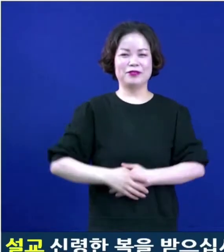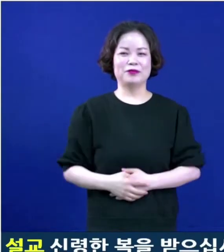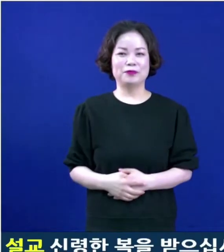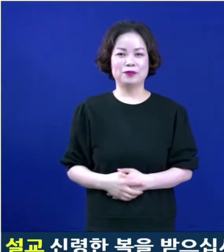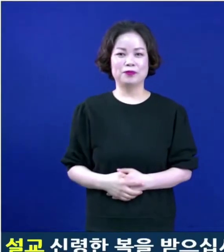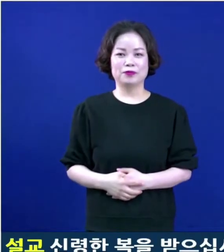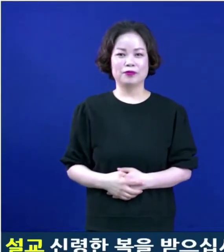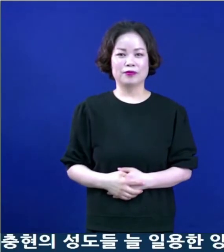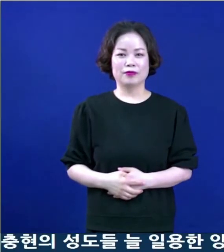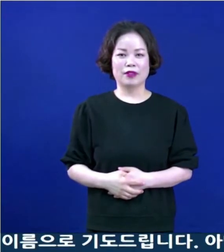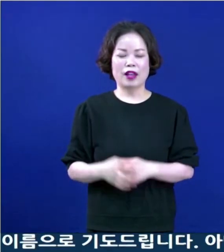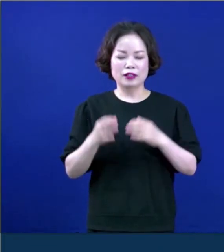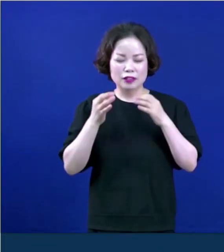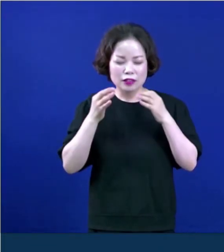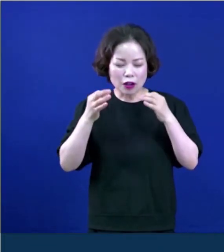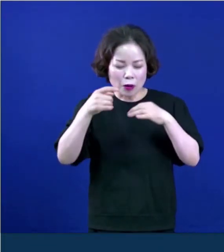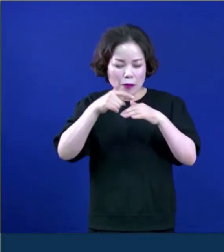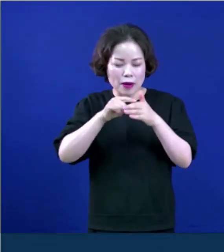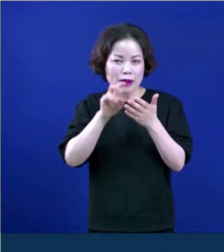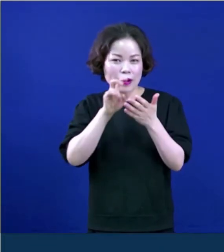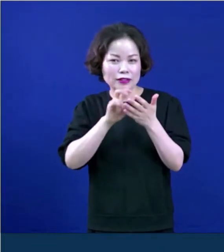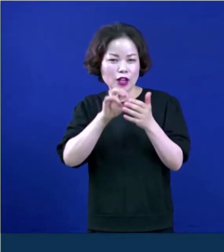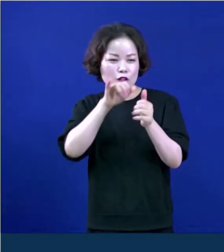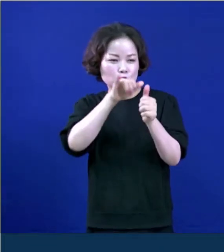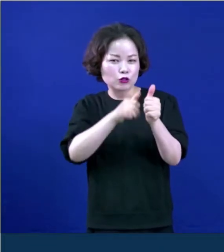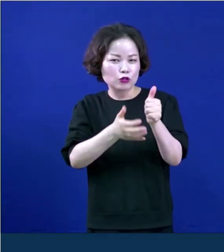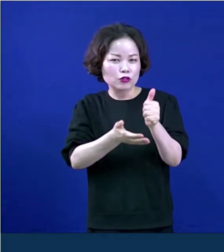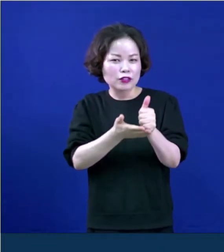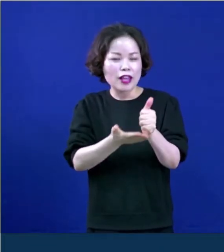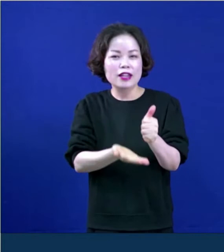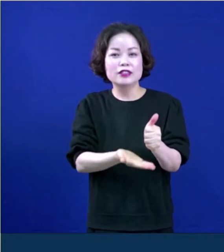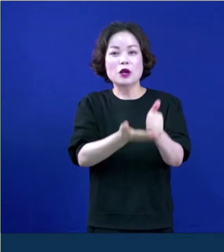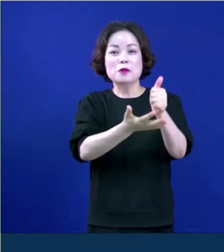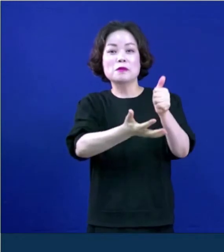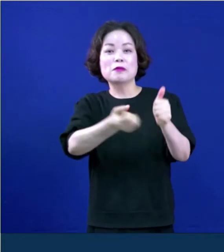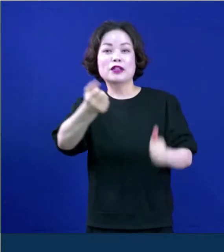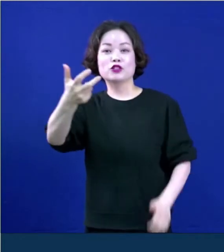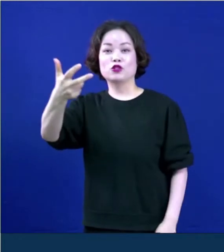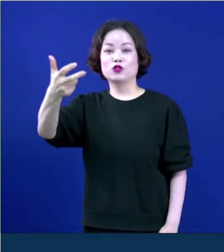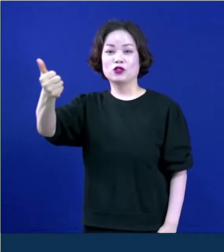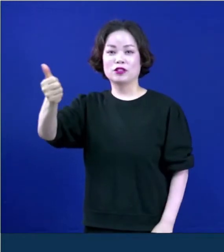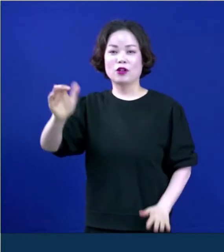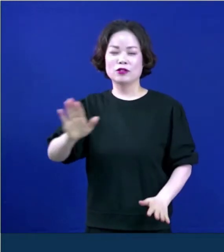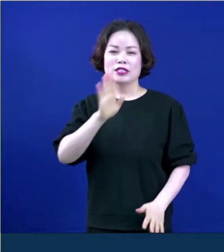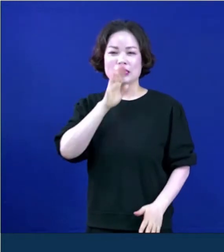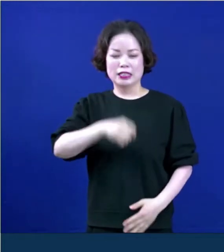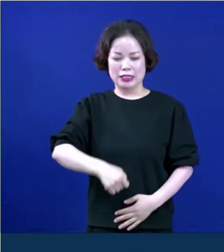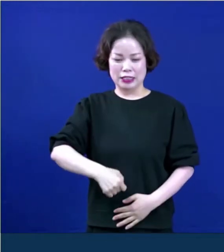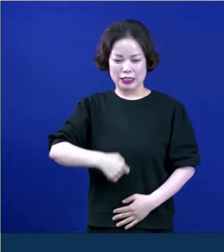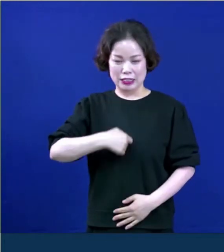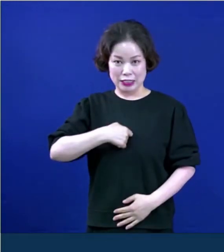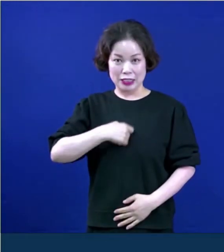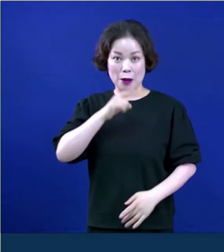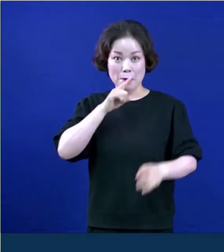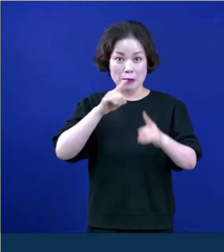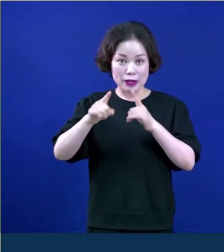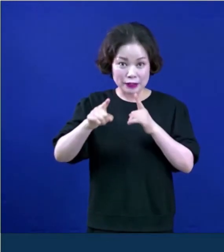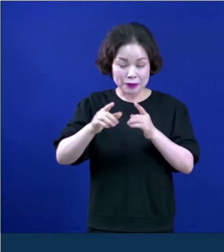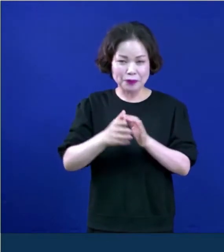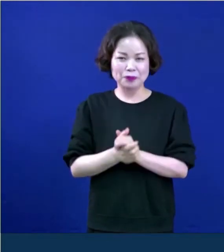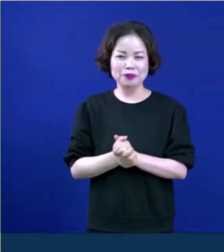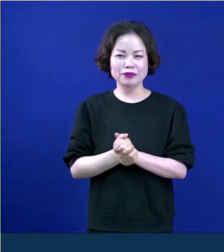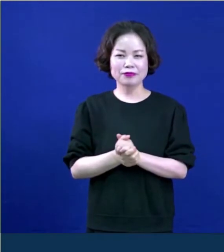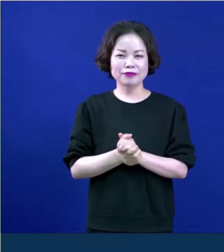정성과 마음이 담긴 찬양 그리고 충성된 섬김 받으신 주님께서 오늘도 신실하신 말씀으로 우리들에게